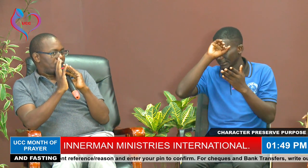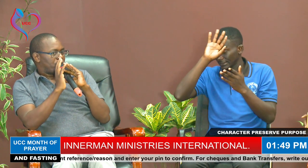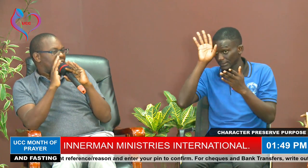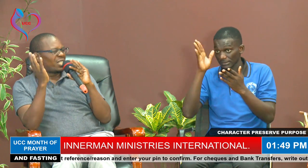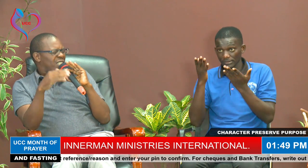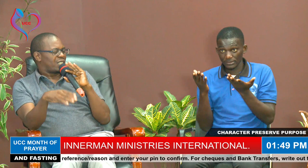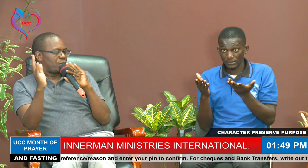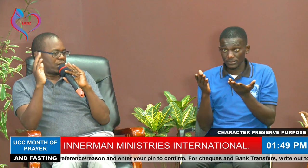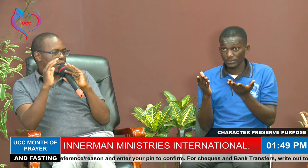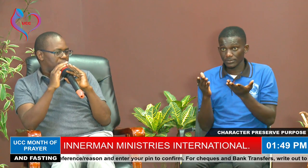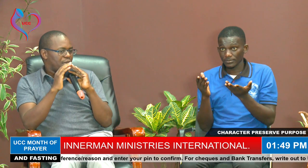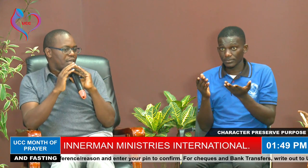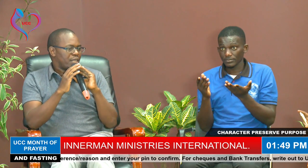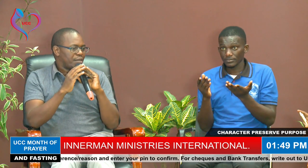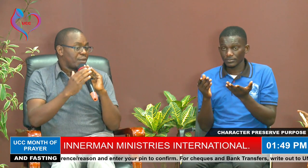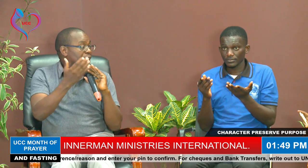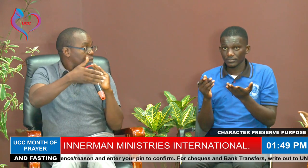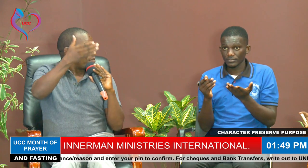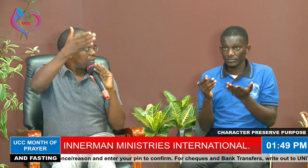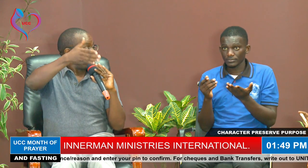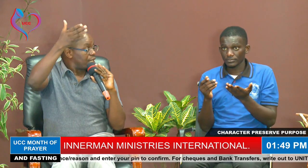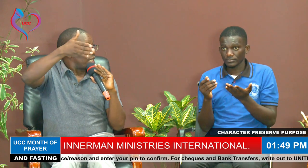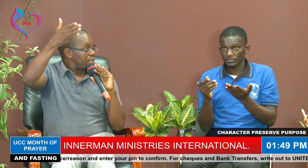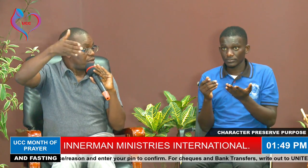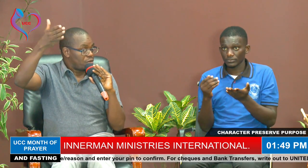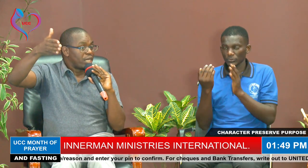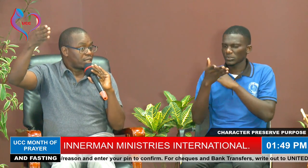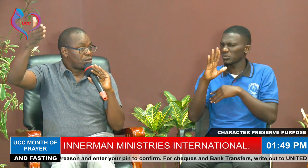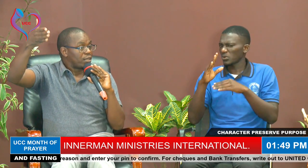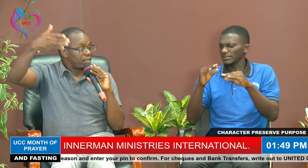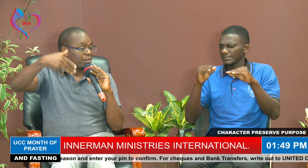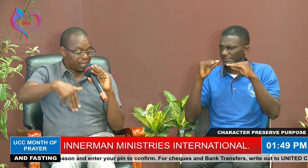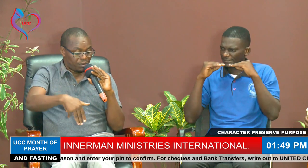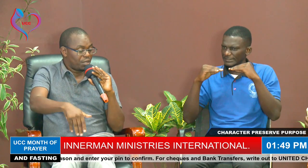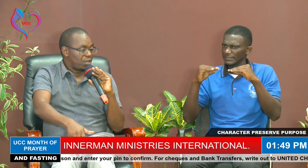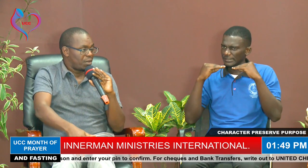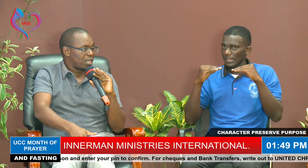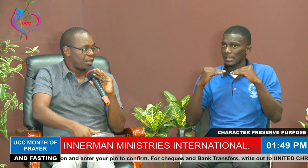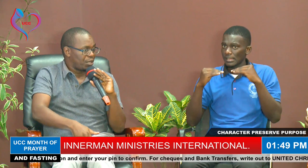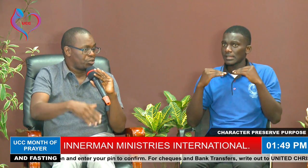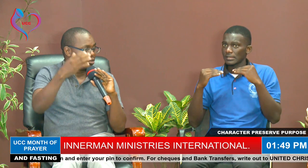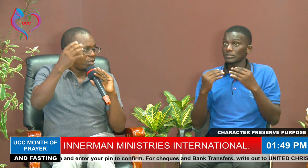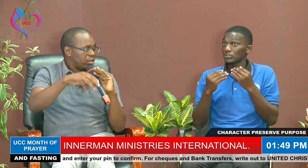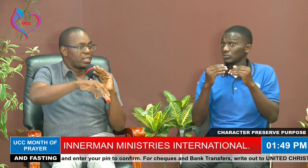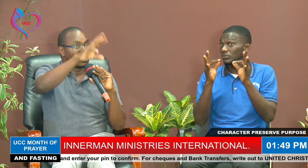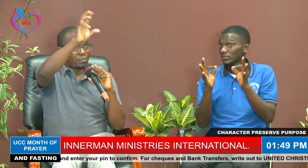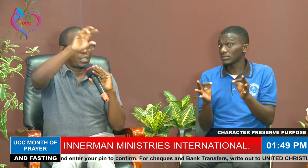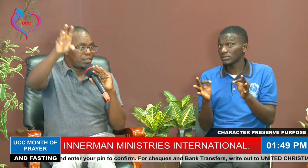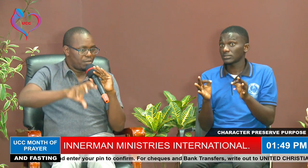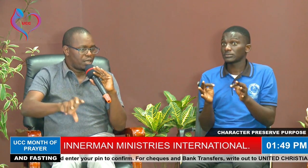dentu, bwe nalilisi kino akirabadda. Na garment muzeyi yanjigiriza okuba nti nkola themes. Kati bintu bye nkugamba sabira bye jjo. They just picked them and